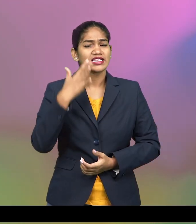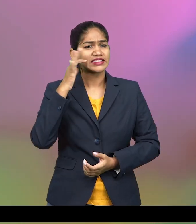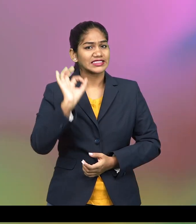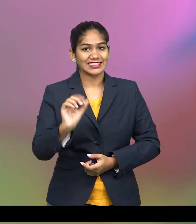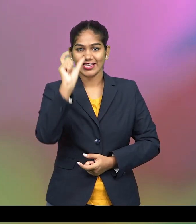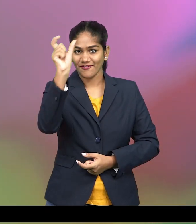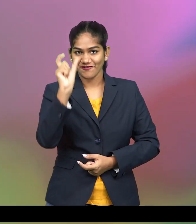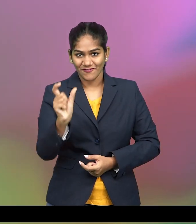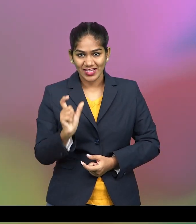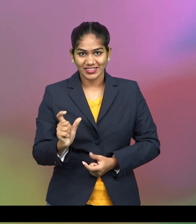ಕೀವರ್ಡ್ಗಳು: